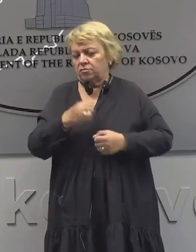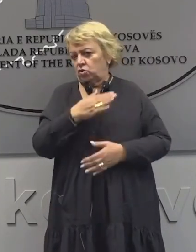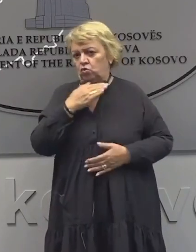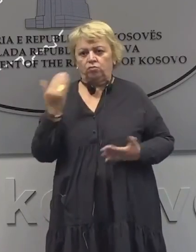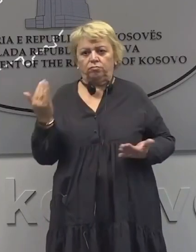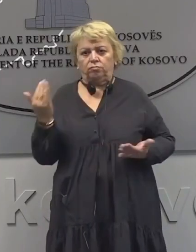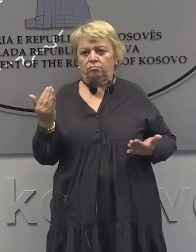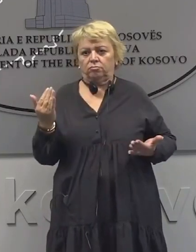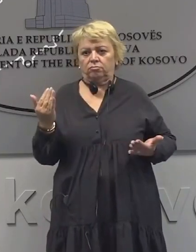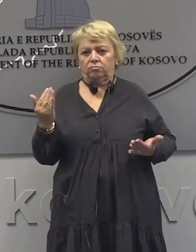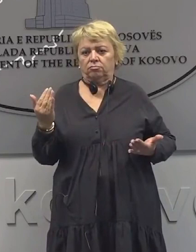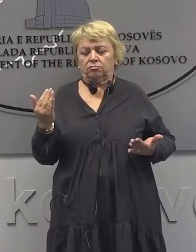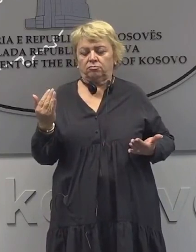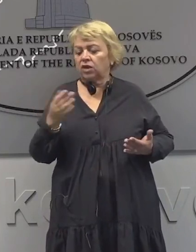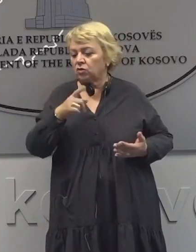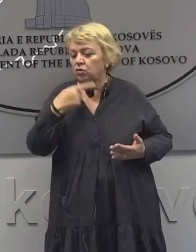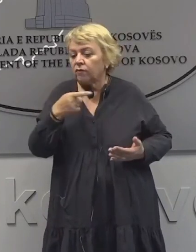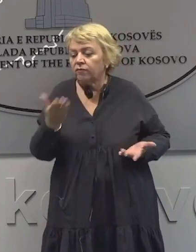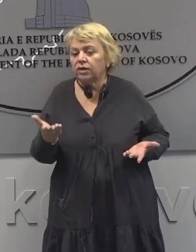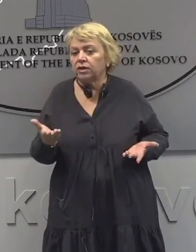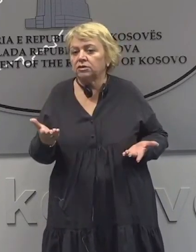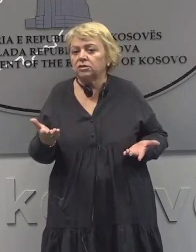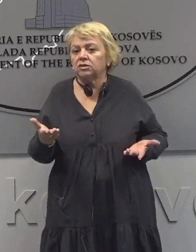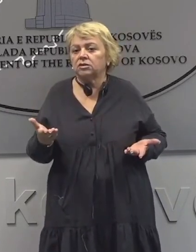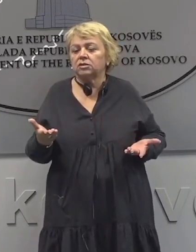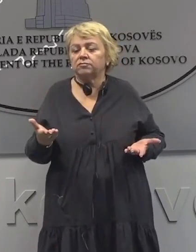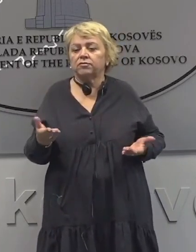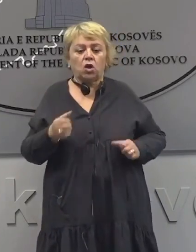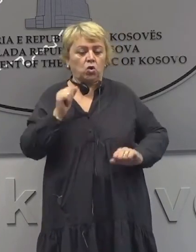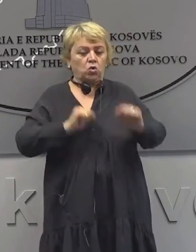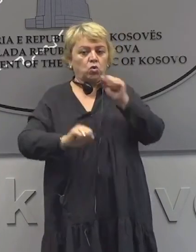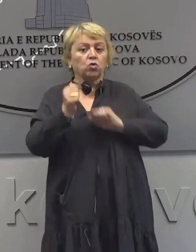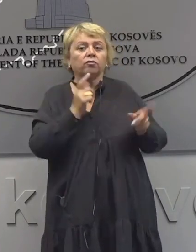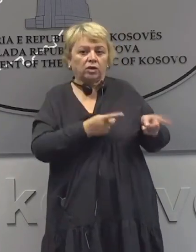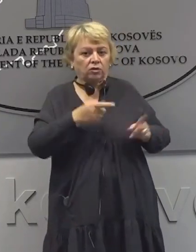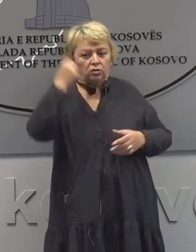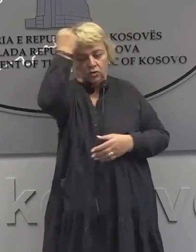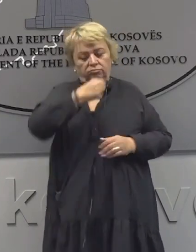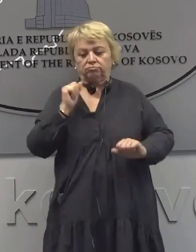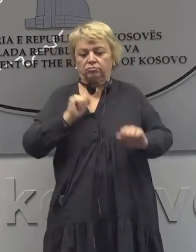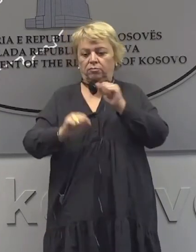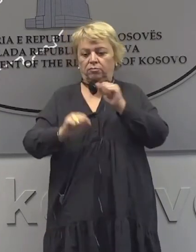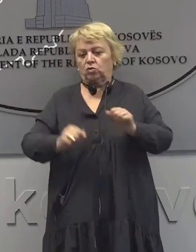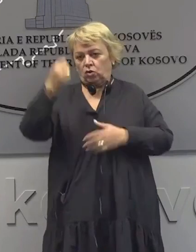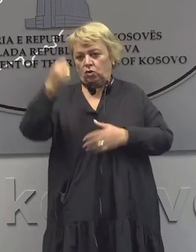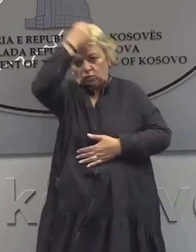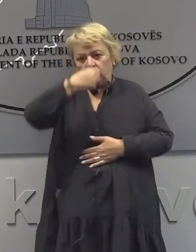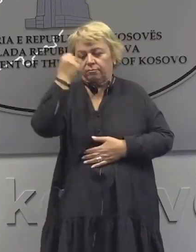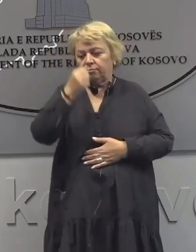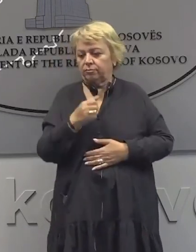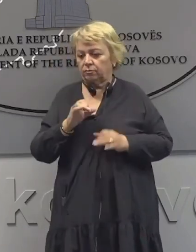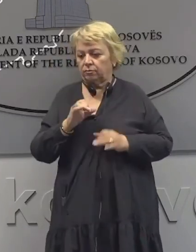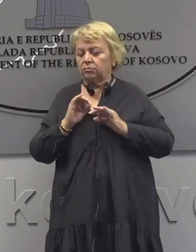adresuara. Pra nuk mund të flasësh për luftën në Kosovë dhe ta mbrosh Kosovën pa